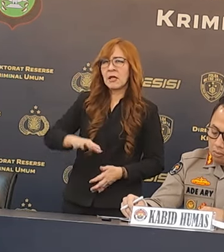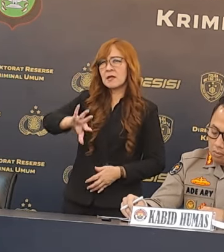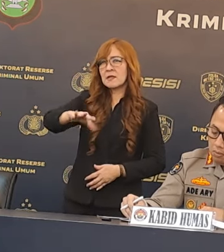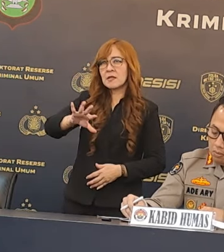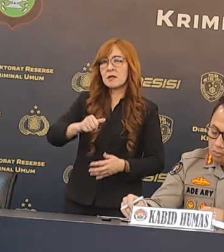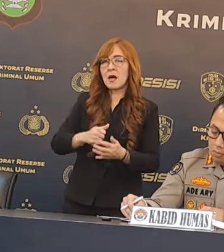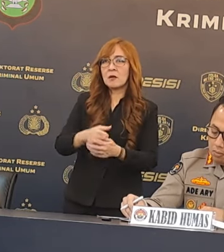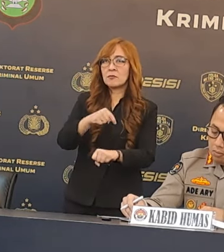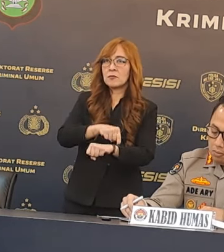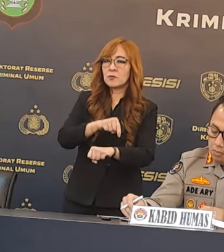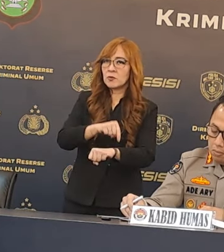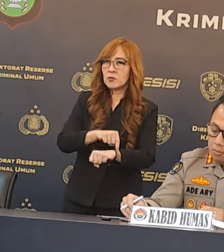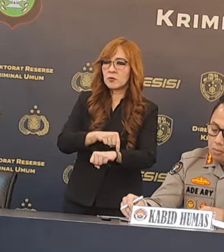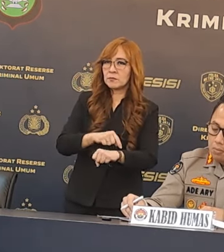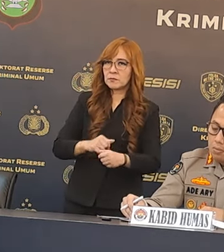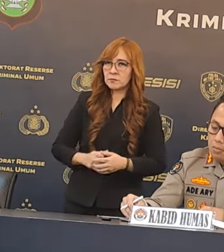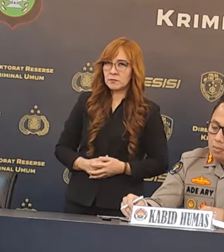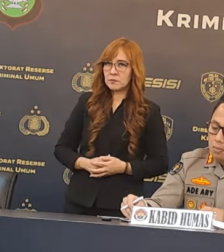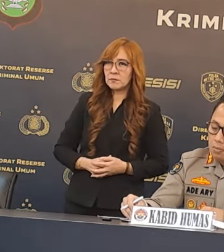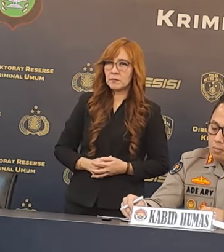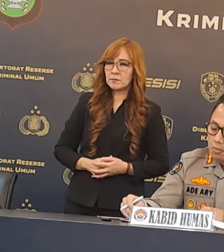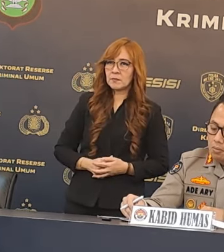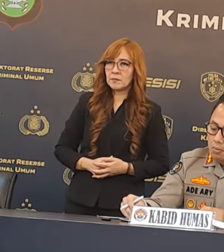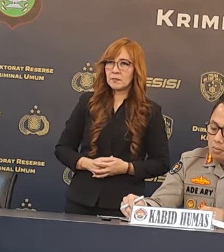Sekitar pukul 16